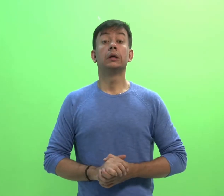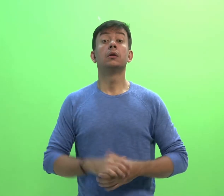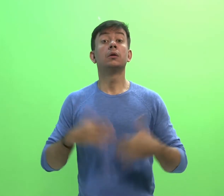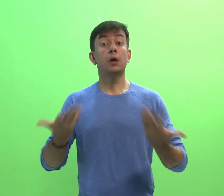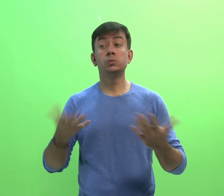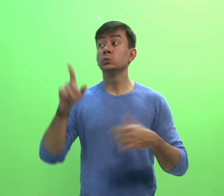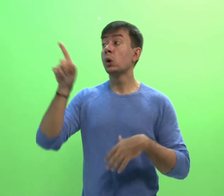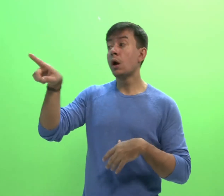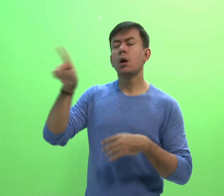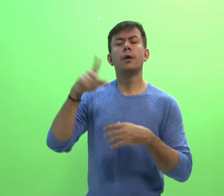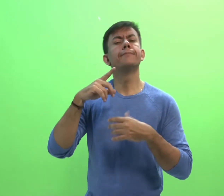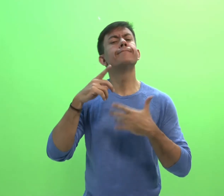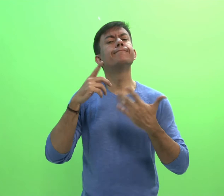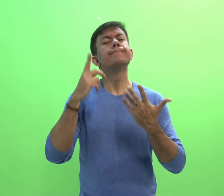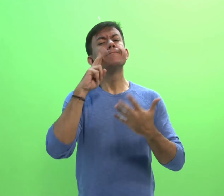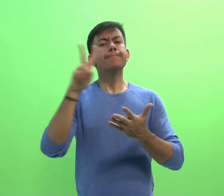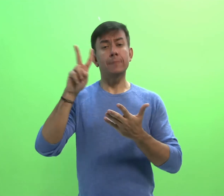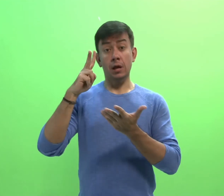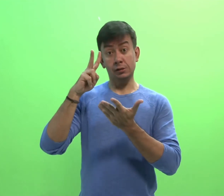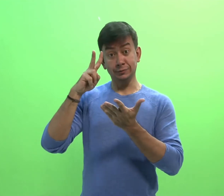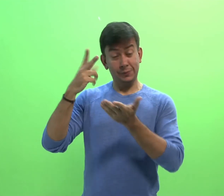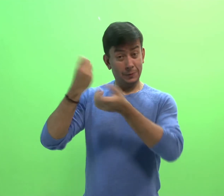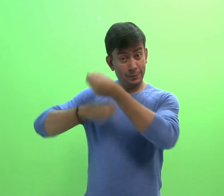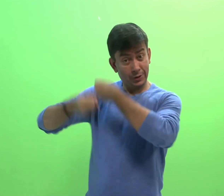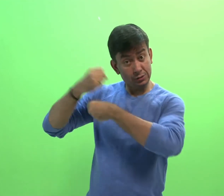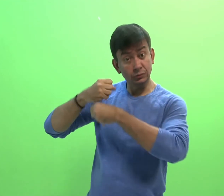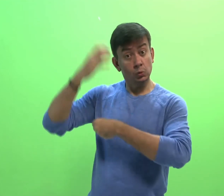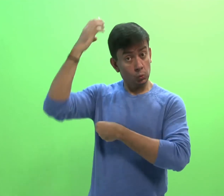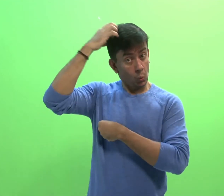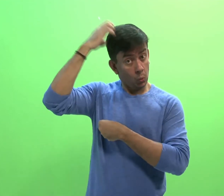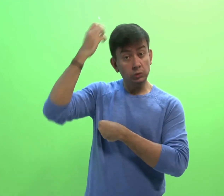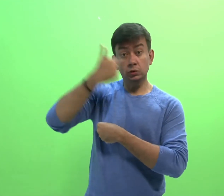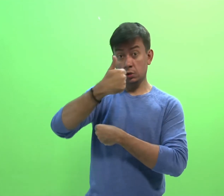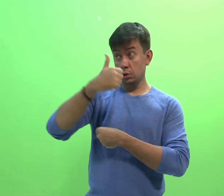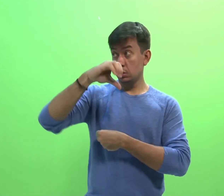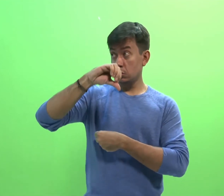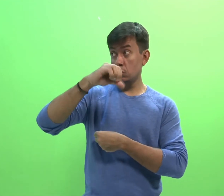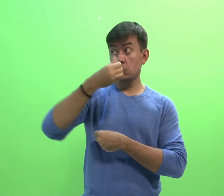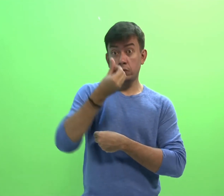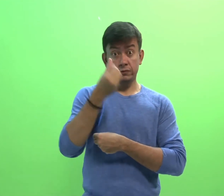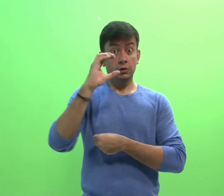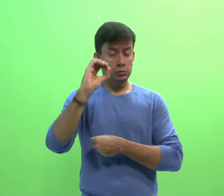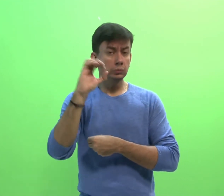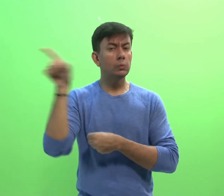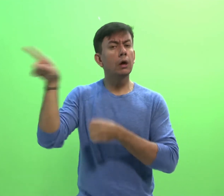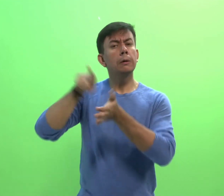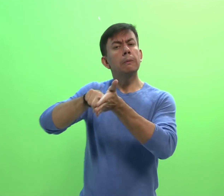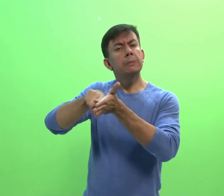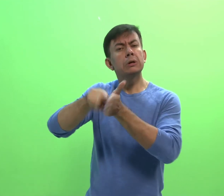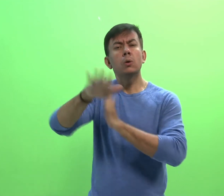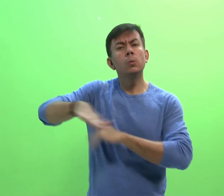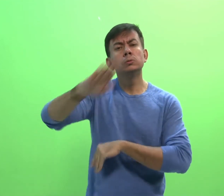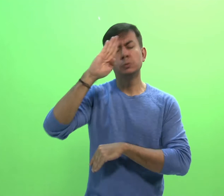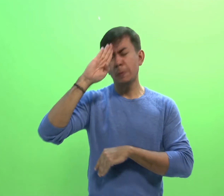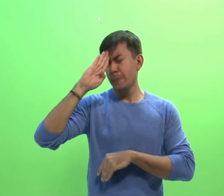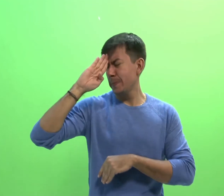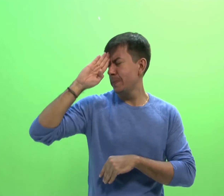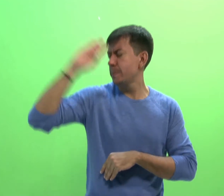Viram aquele desenho, aquela imagem? Então, no ano de 1960, Stockel pesquisou de modo bem